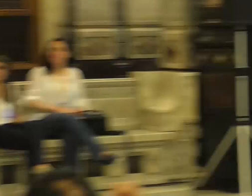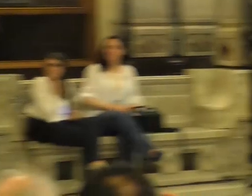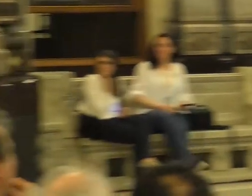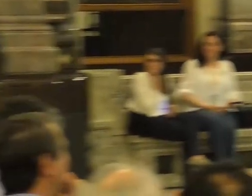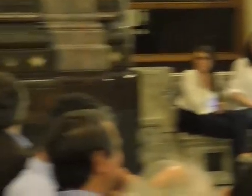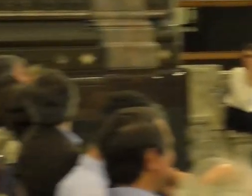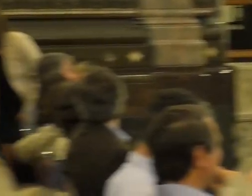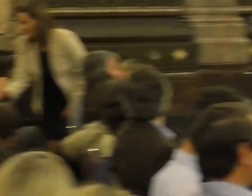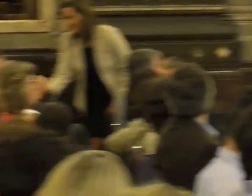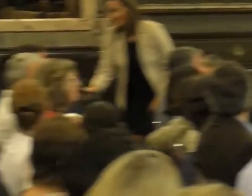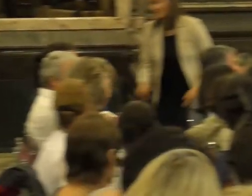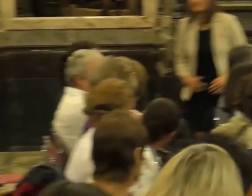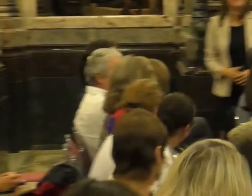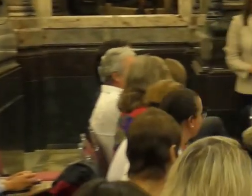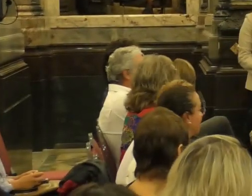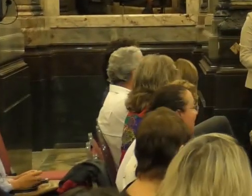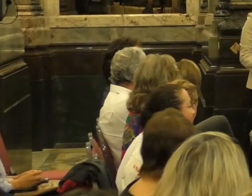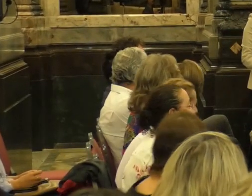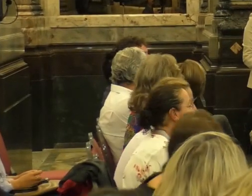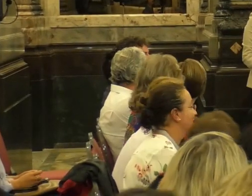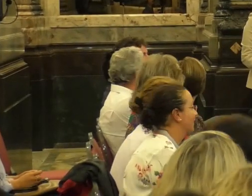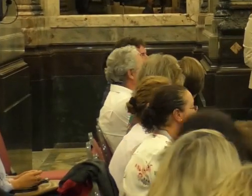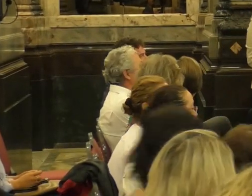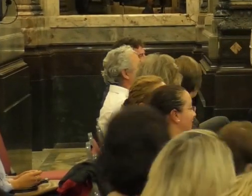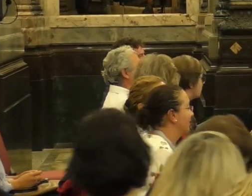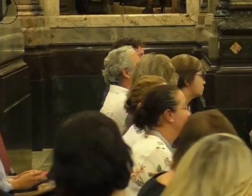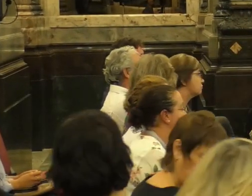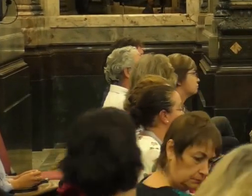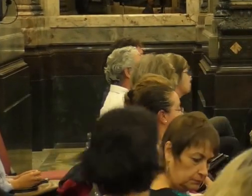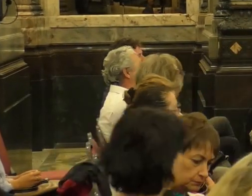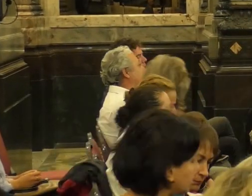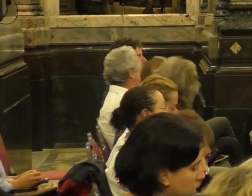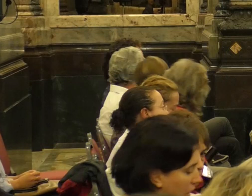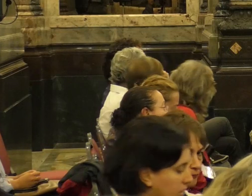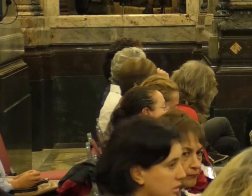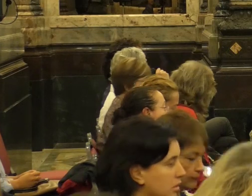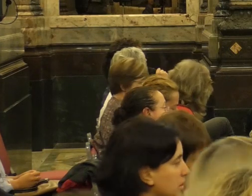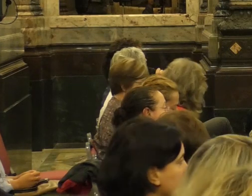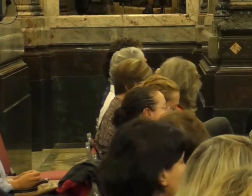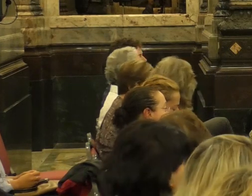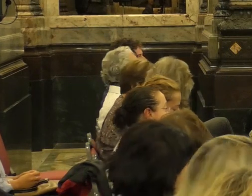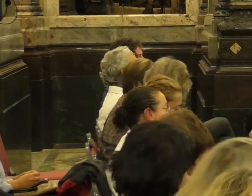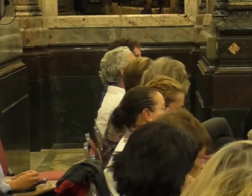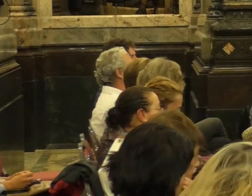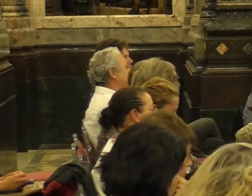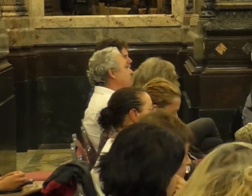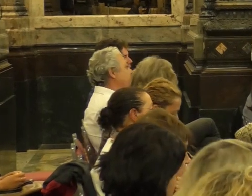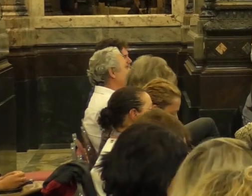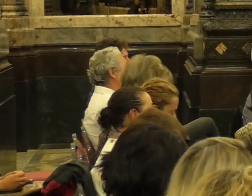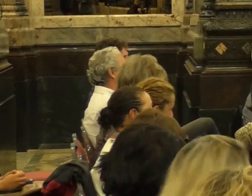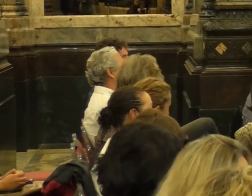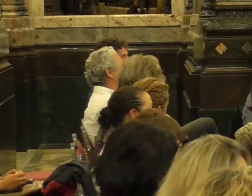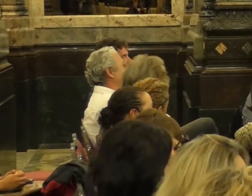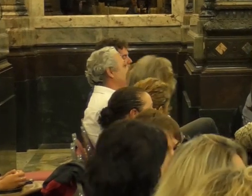presenta por favor y la pregunta. Muchas gracias, soy Simón de Belli, docente investigador de la Universidad